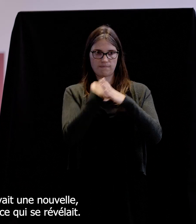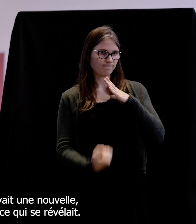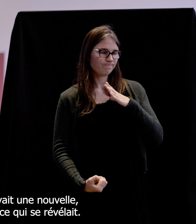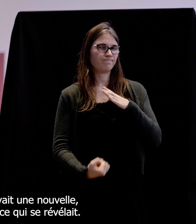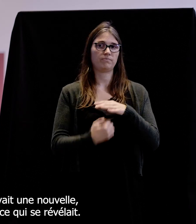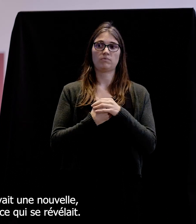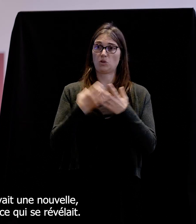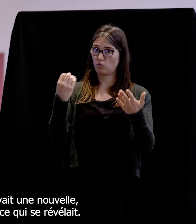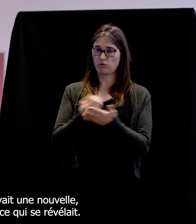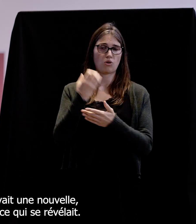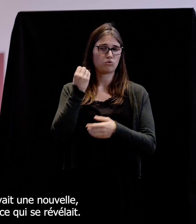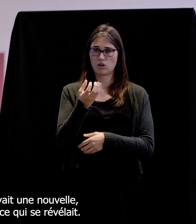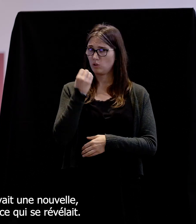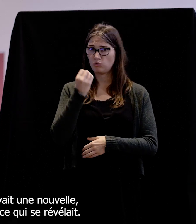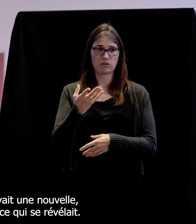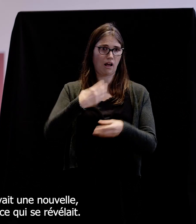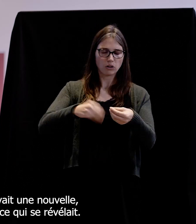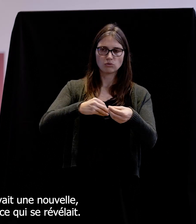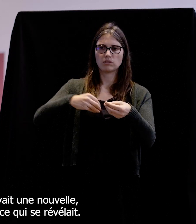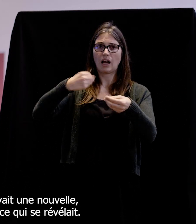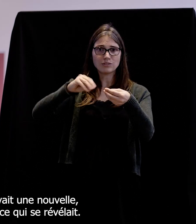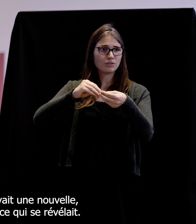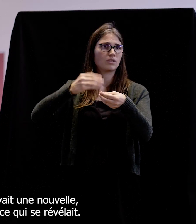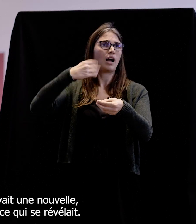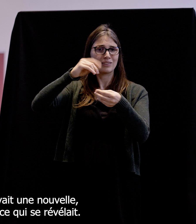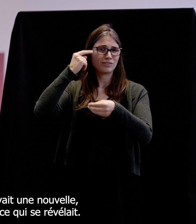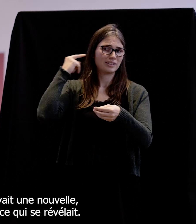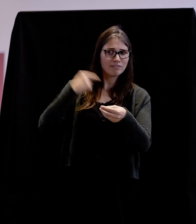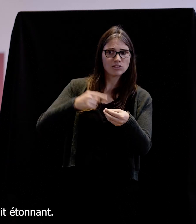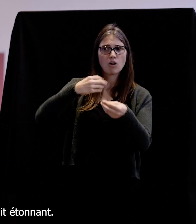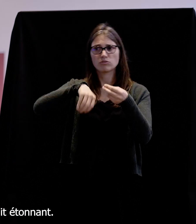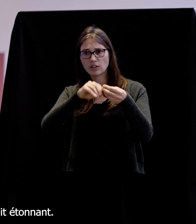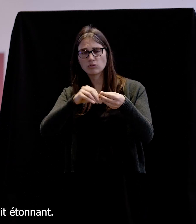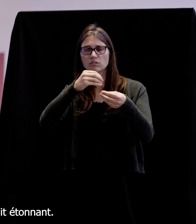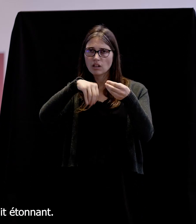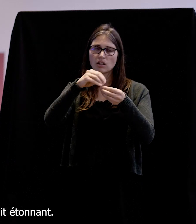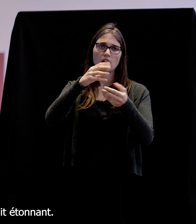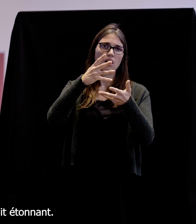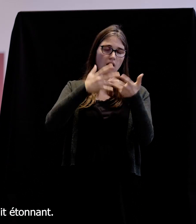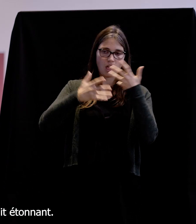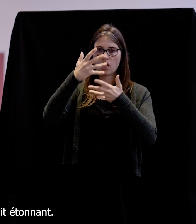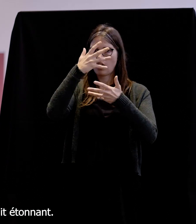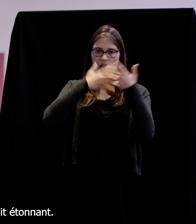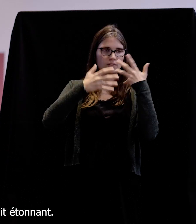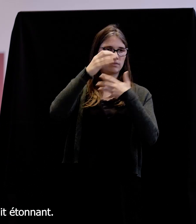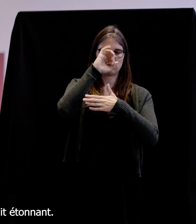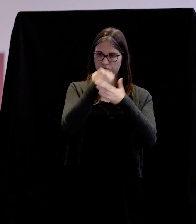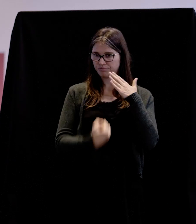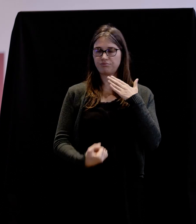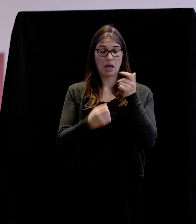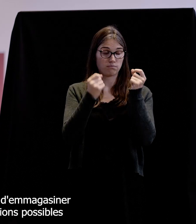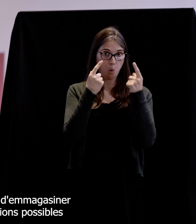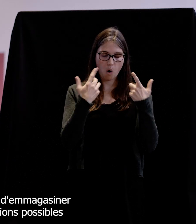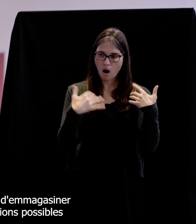une nouvelle déficience qui se révélait, donc c'était tout à fait étonnant,